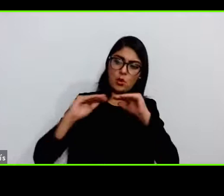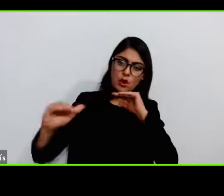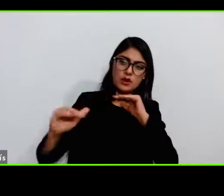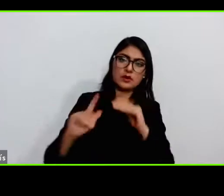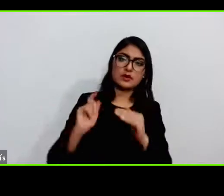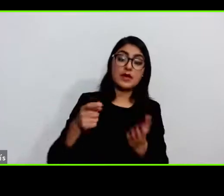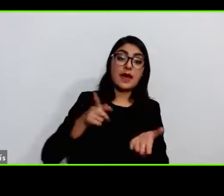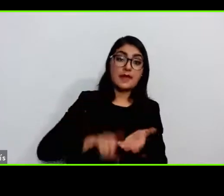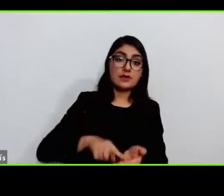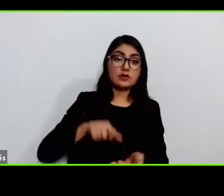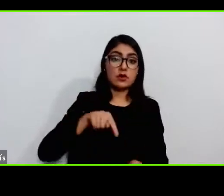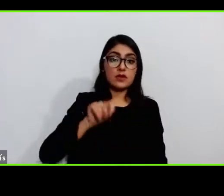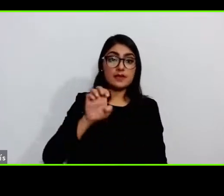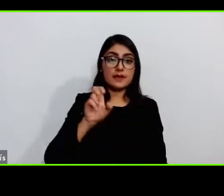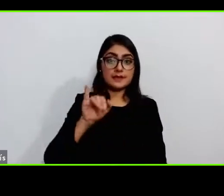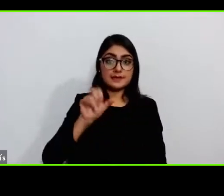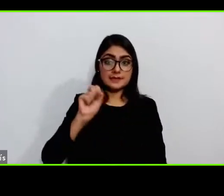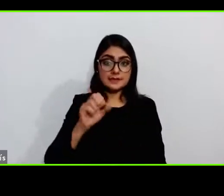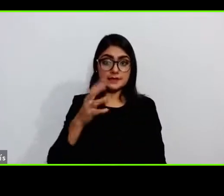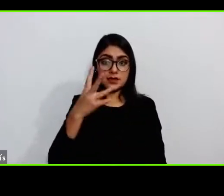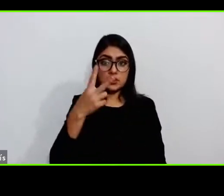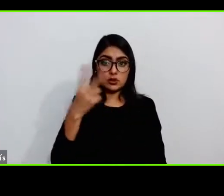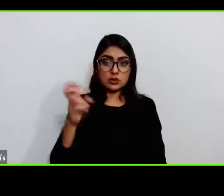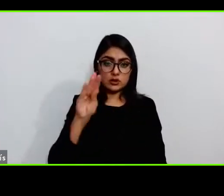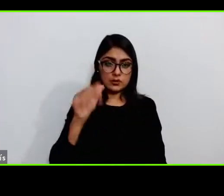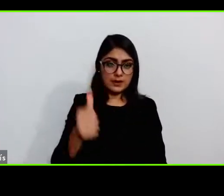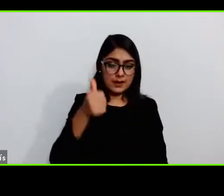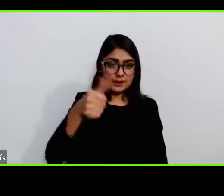293, creo correctamente, que se debe entender